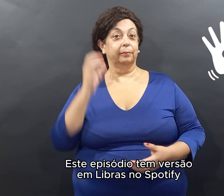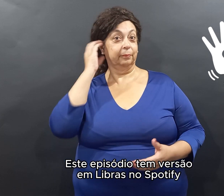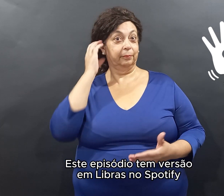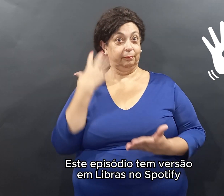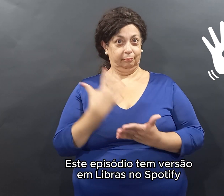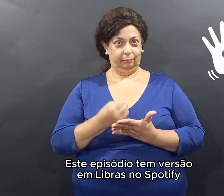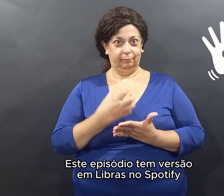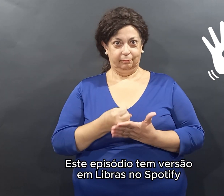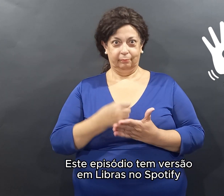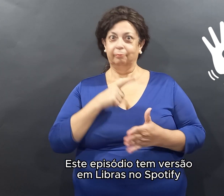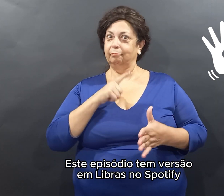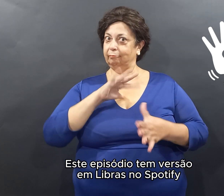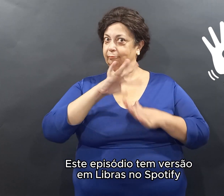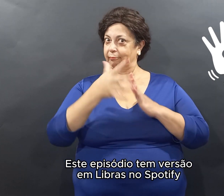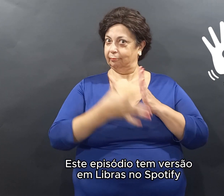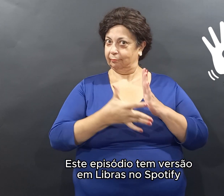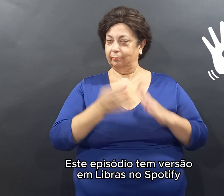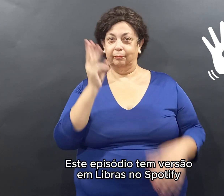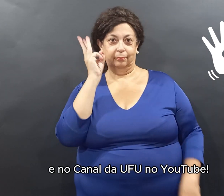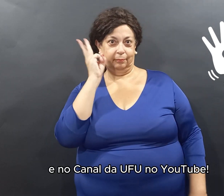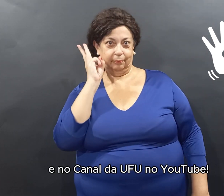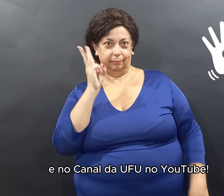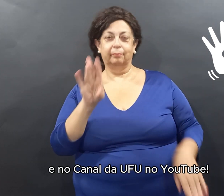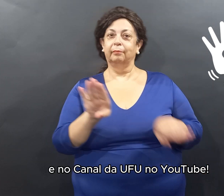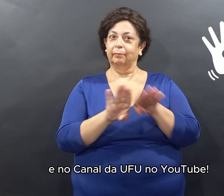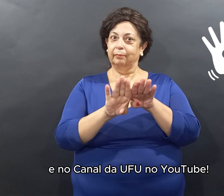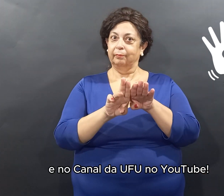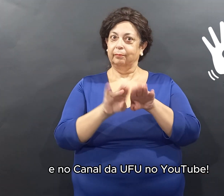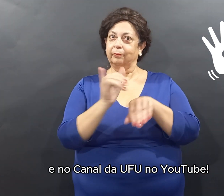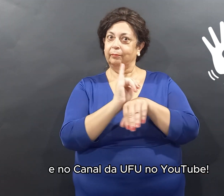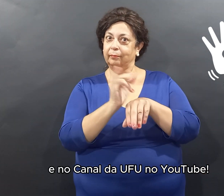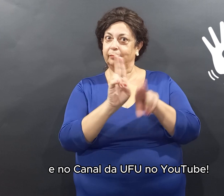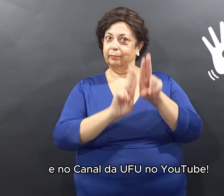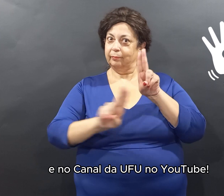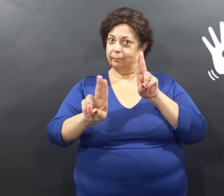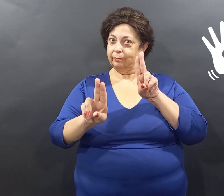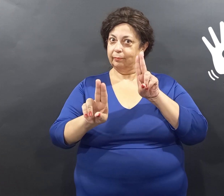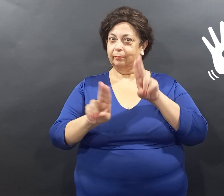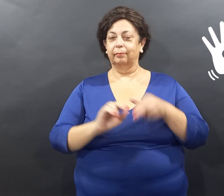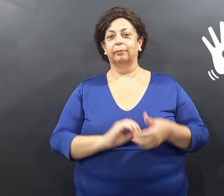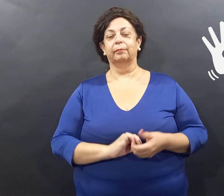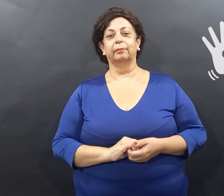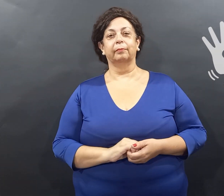Este episódio tem versão em Libras no Spotify e no canal da UFO no YouTube.